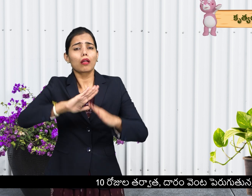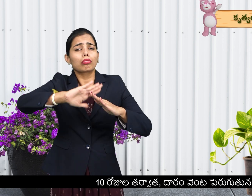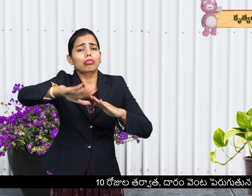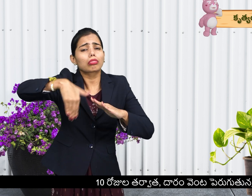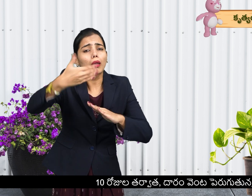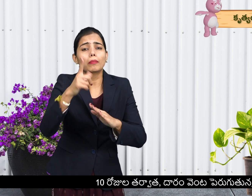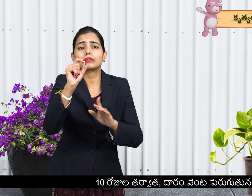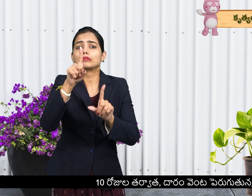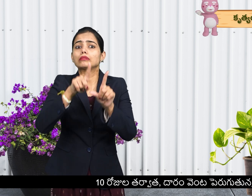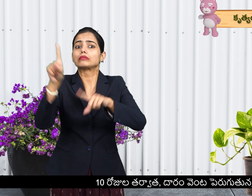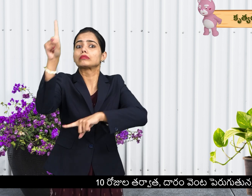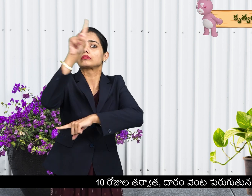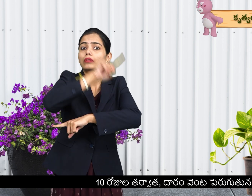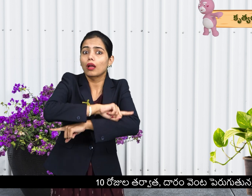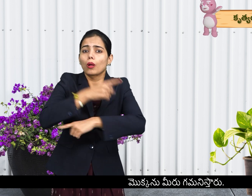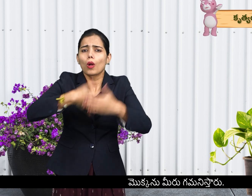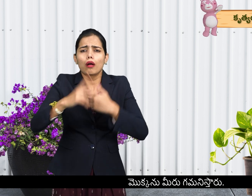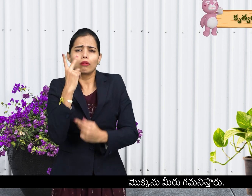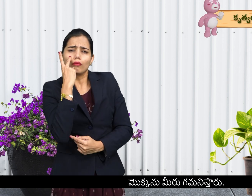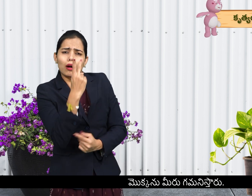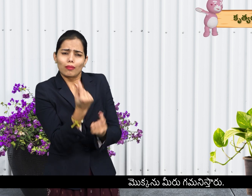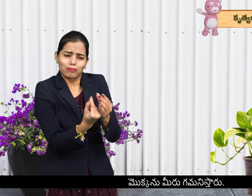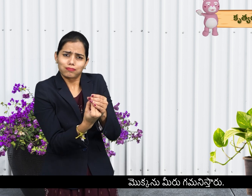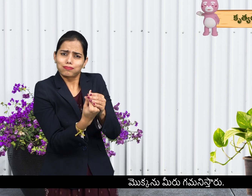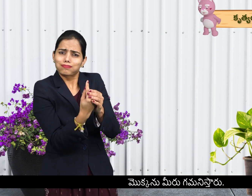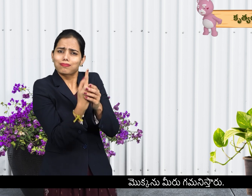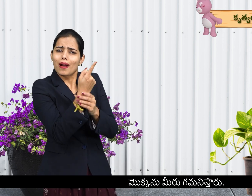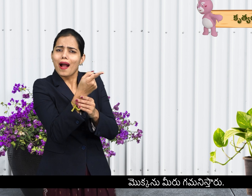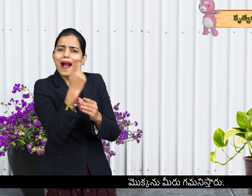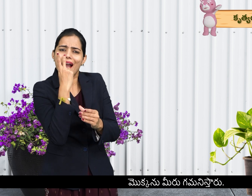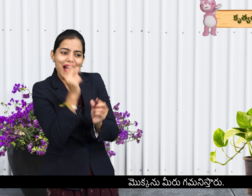పది రోజుల తర్వాత దారం వెంట పెరుగుతున్న మొక్కను మీరు గమనిస్తారు.